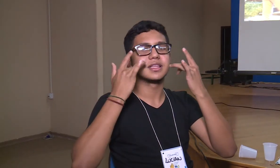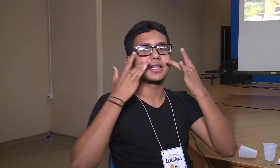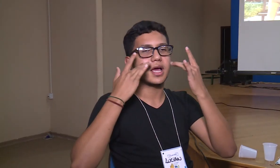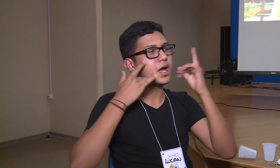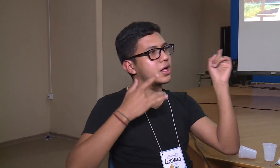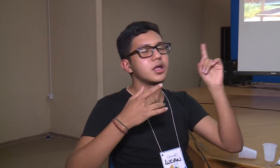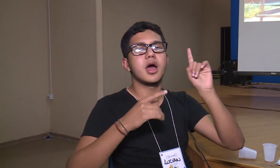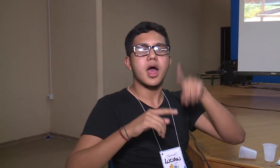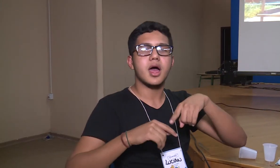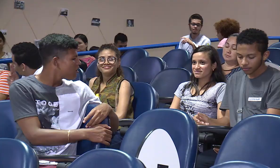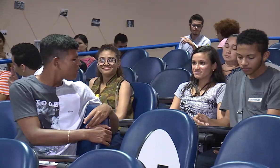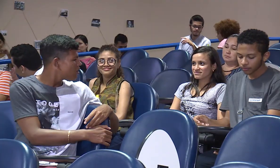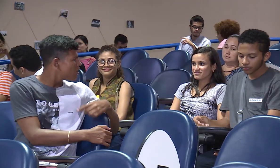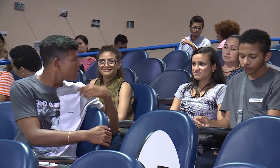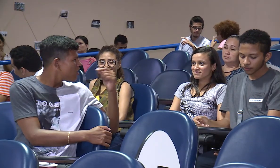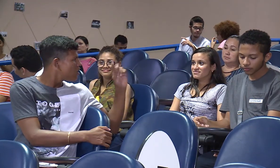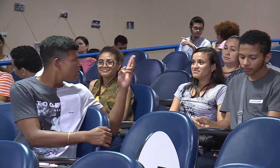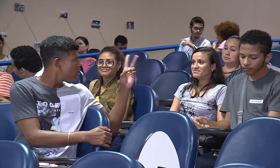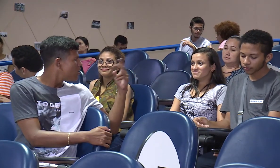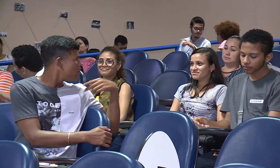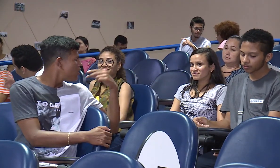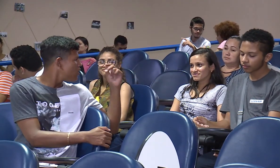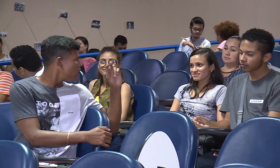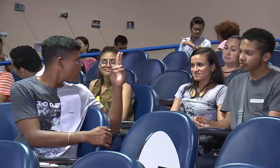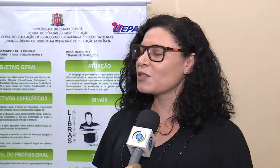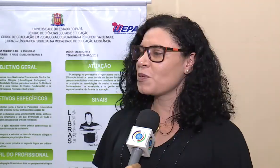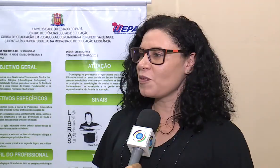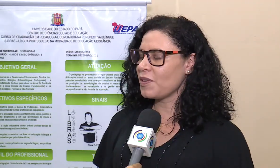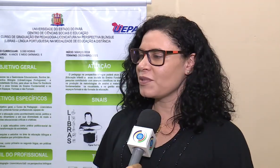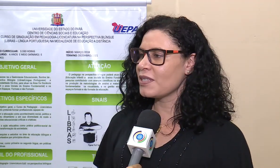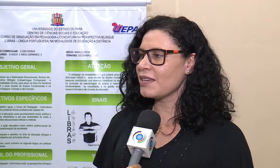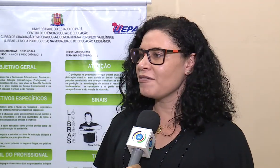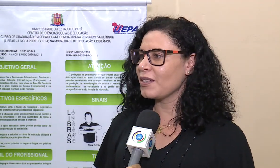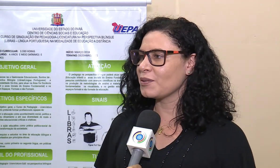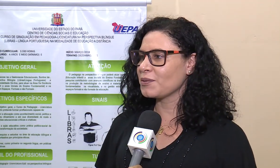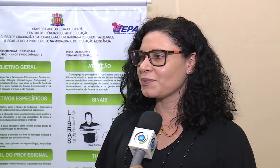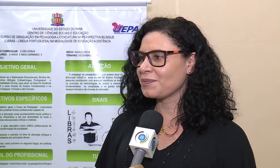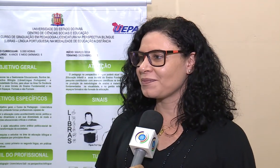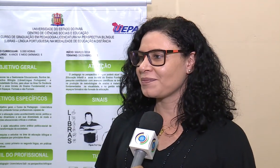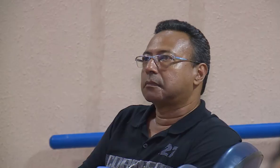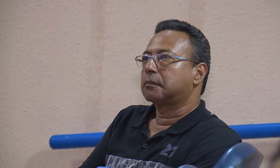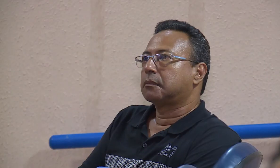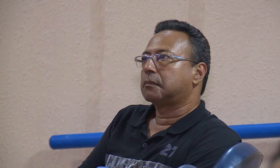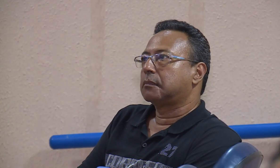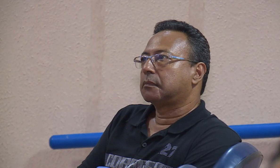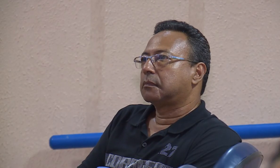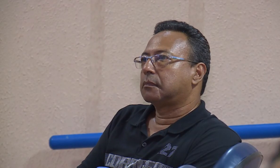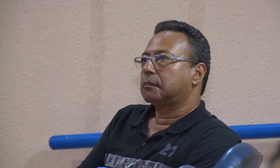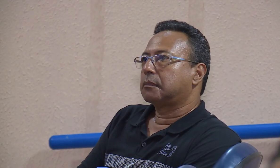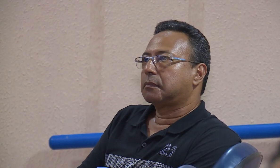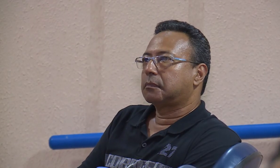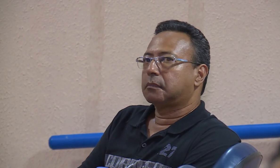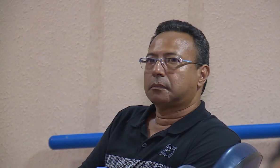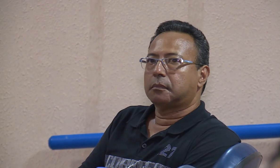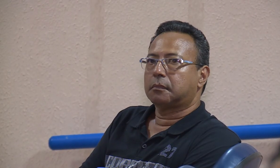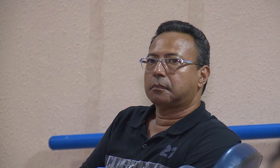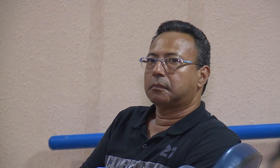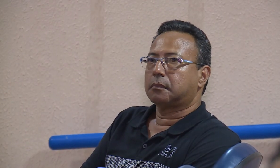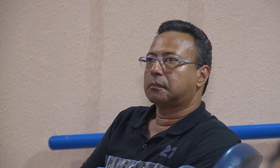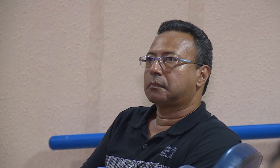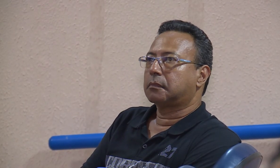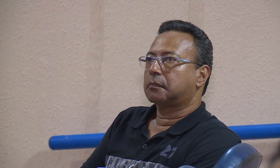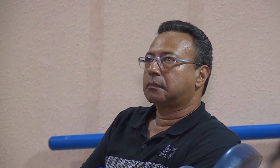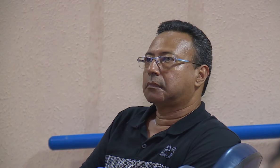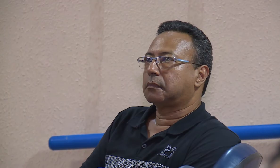Pedagogia Bilíngue e Libras. O primeiro curso do Pará, por isso que nós promovemos esse evento. Entre os participantes do encontro